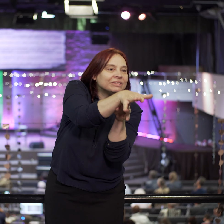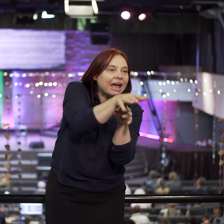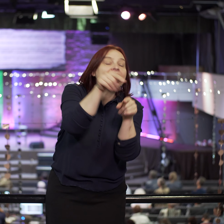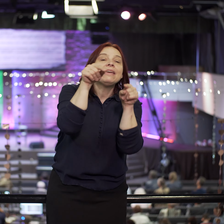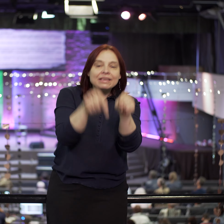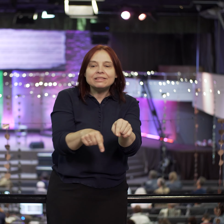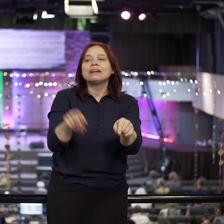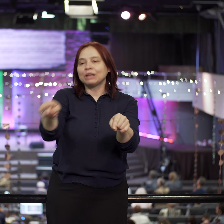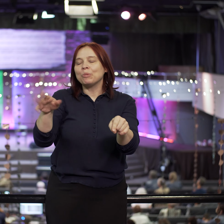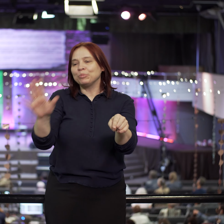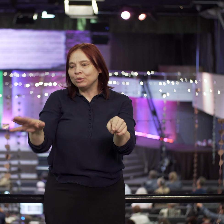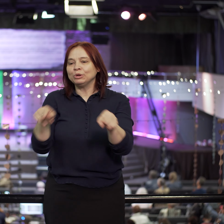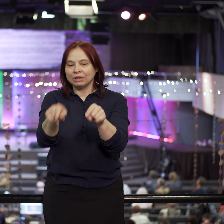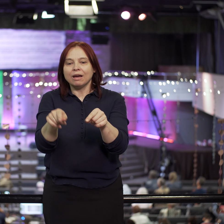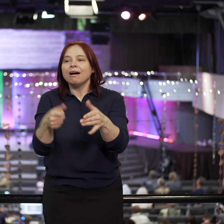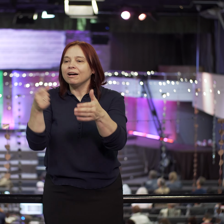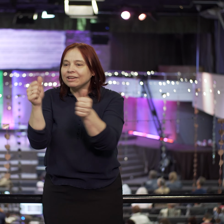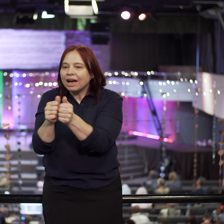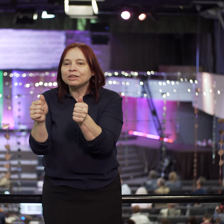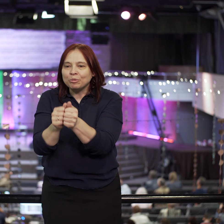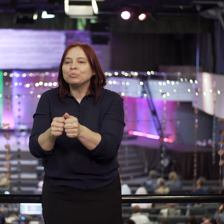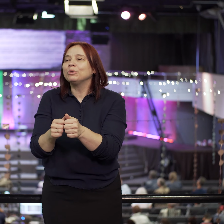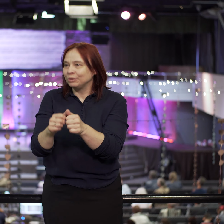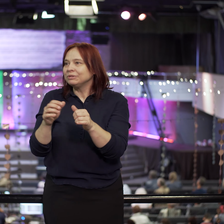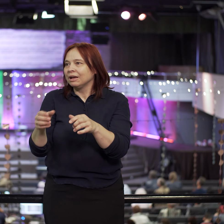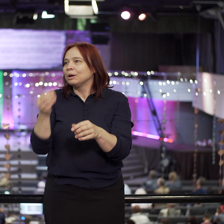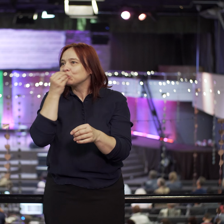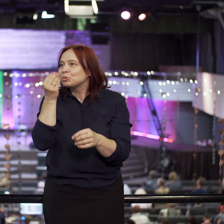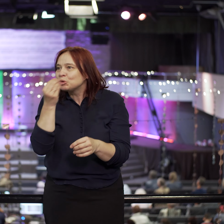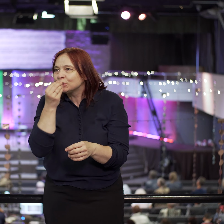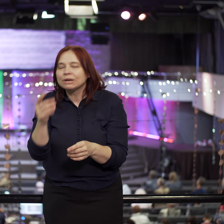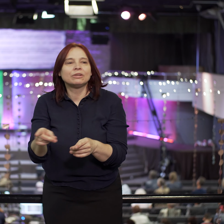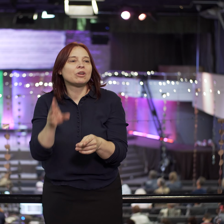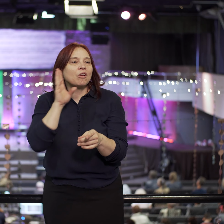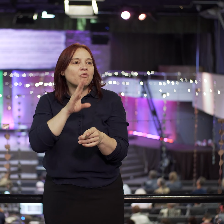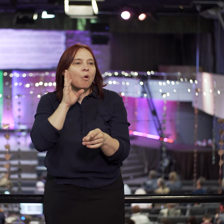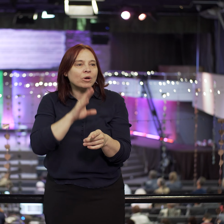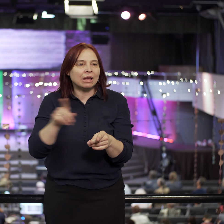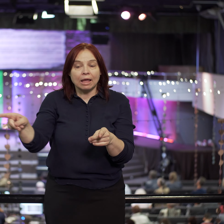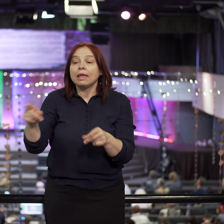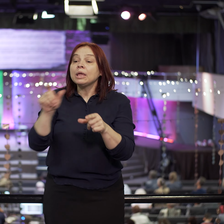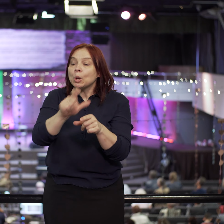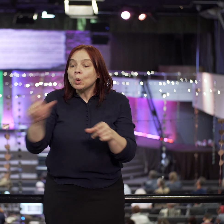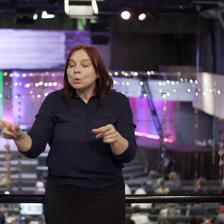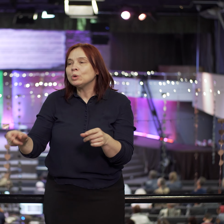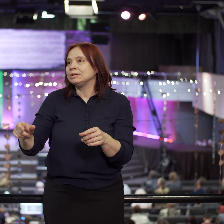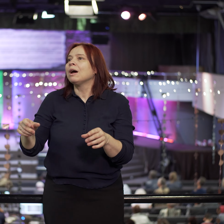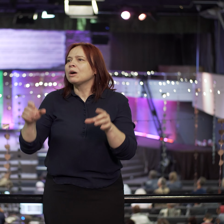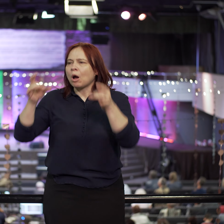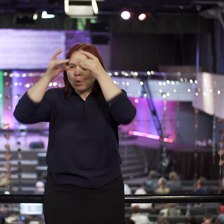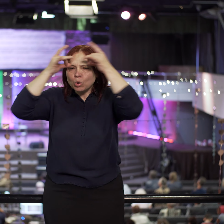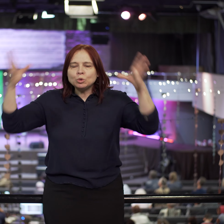Иерусалиме. Как и на Ближнем Востоке есть такая традиция, люди используют водосборники. То есть есть